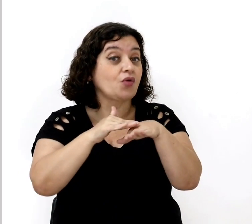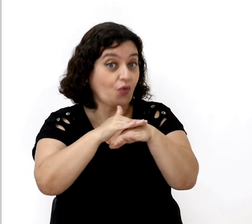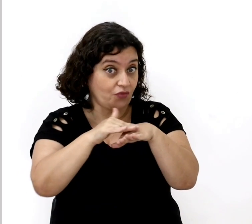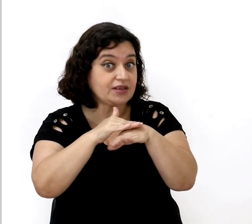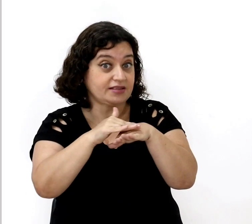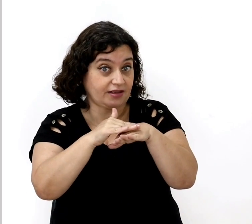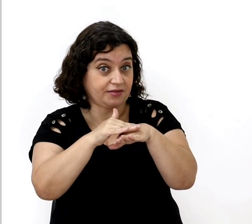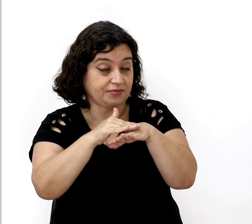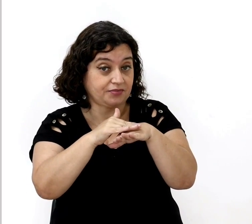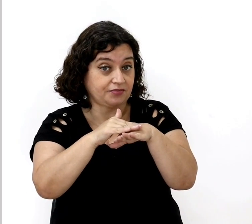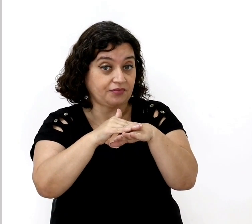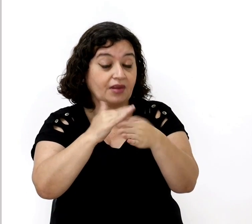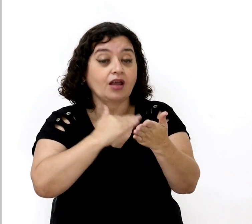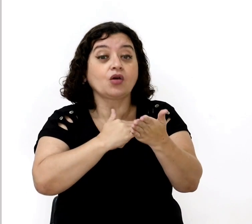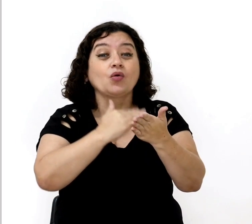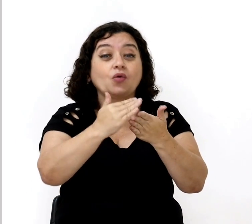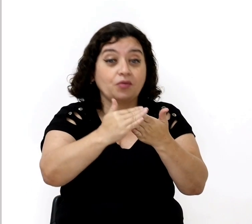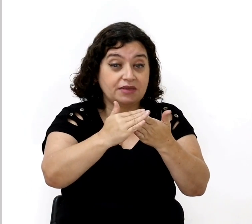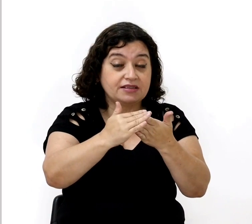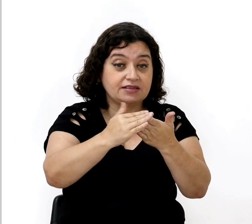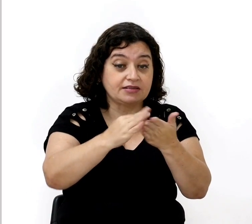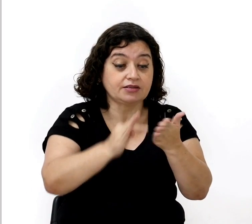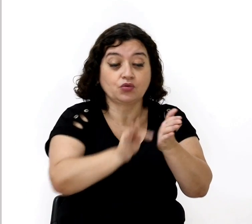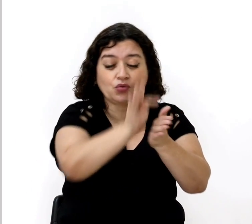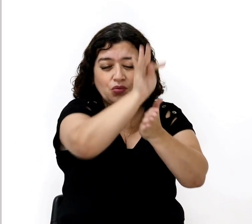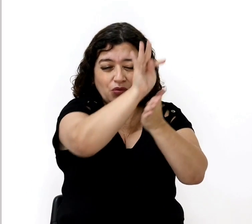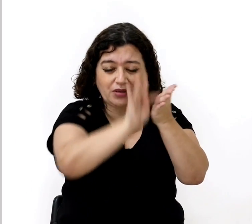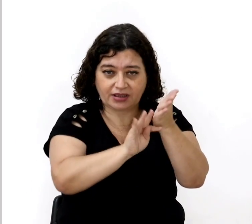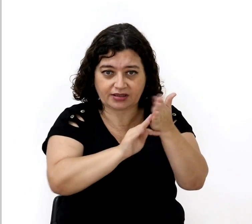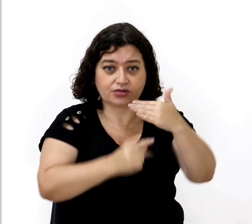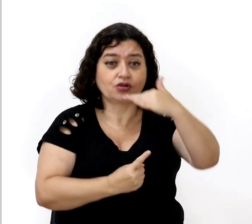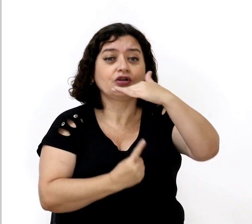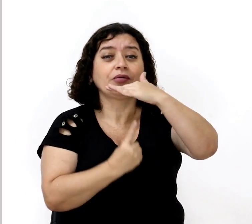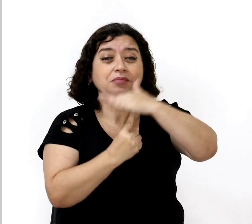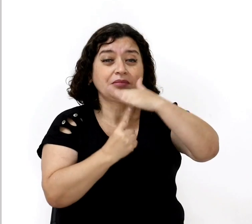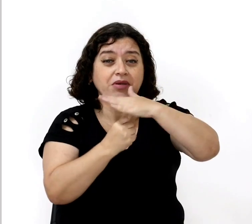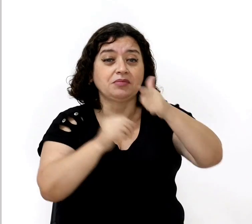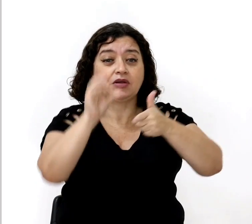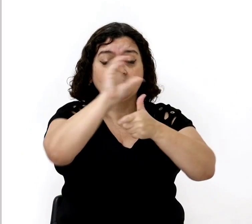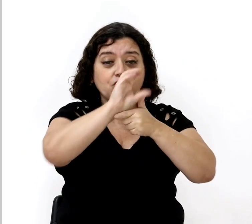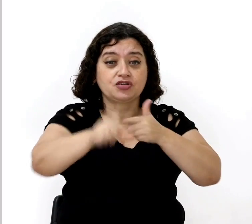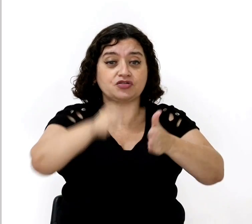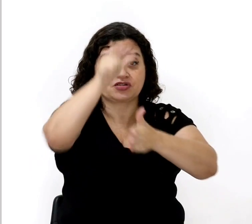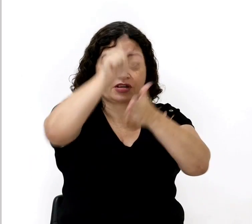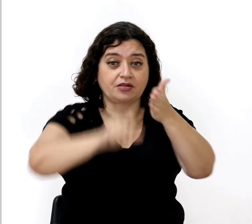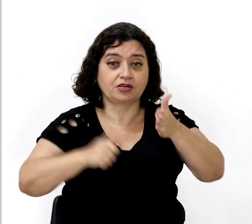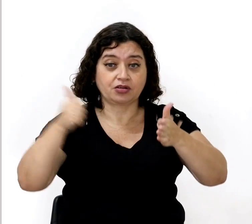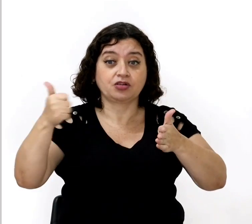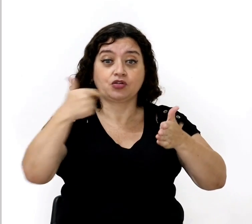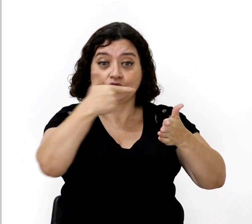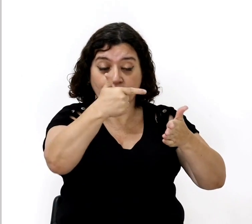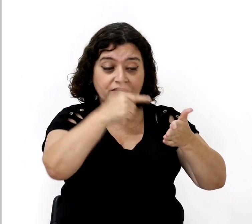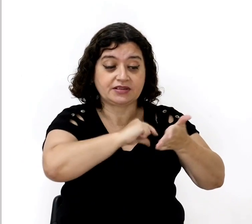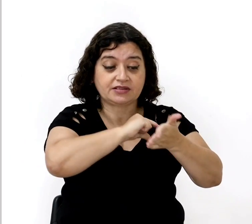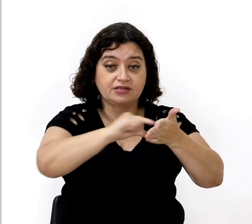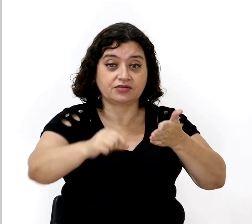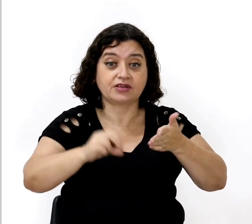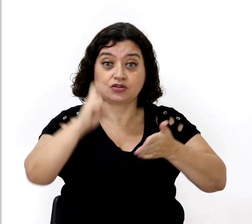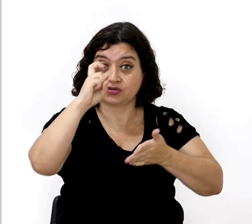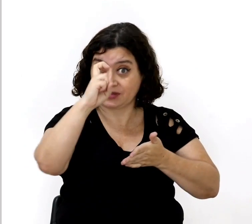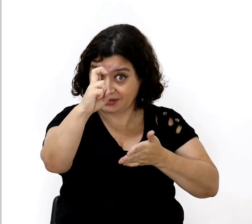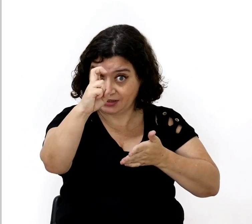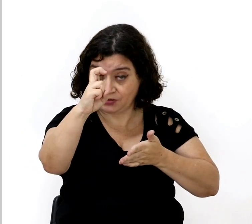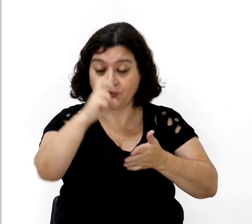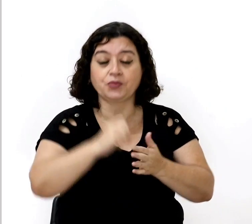comentar o seguinte, começar aqui citando o texto, que é de 1 Coríntios 12, 1 Coríntios capítulo 12, o